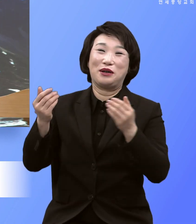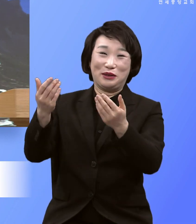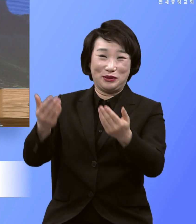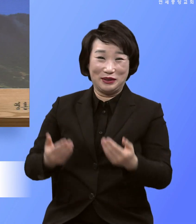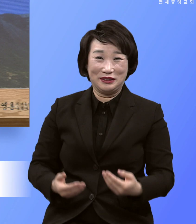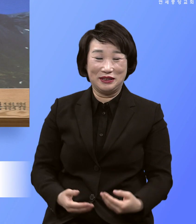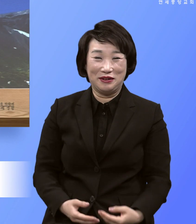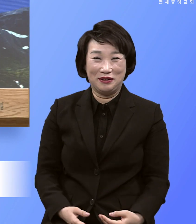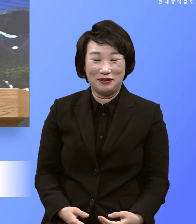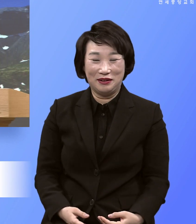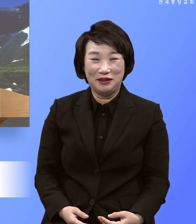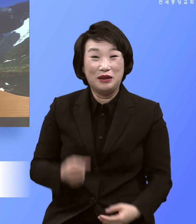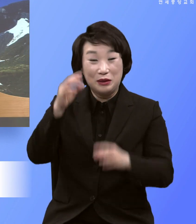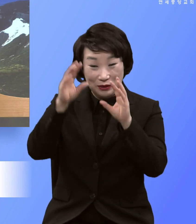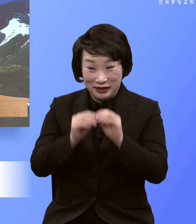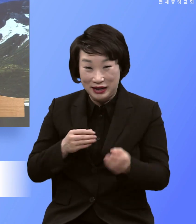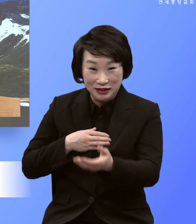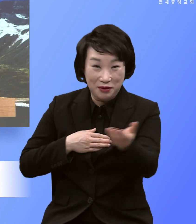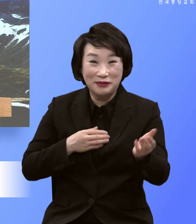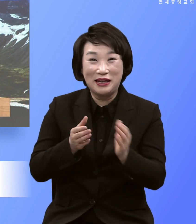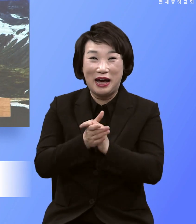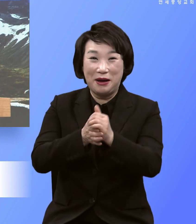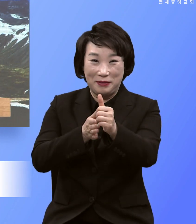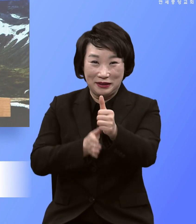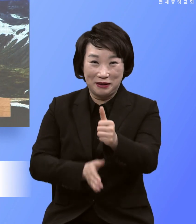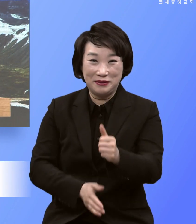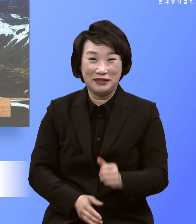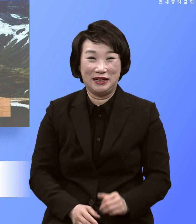말입니다. 동의하시면 아멘 합시다.